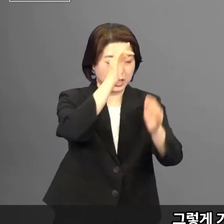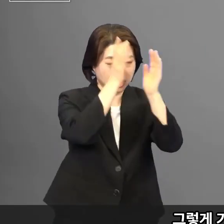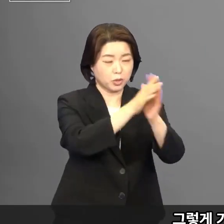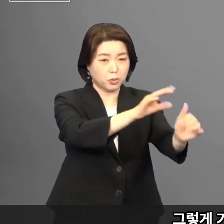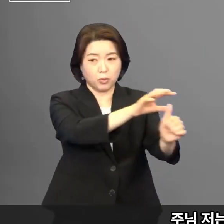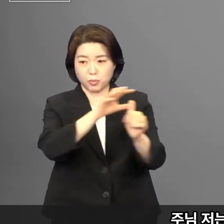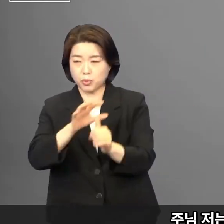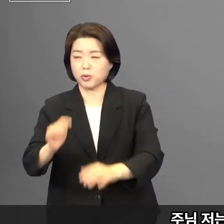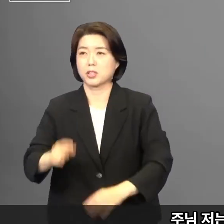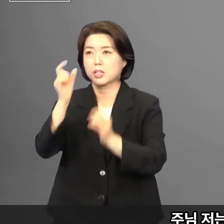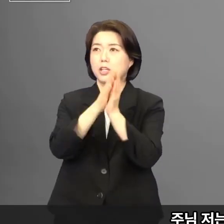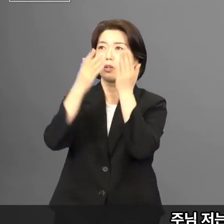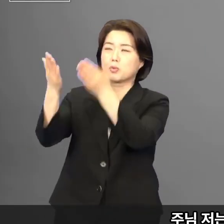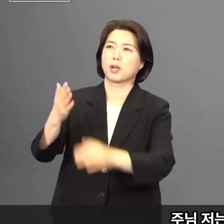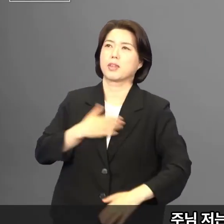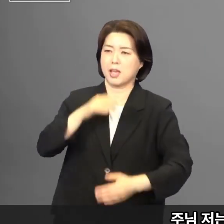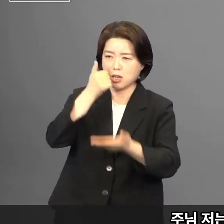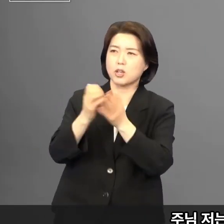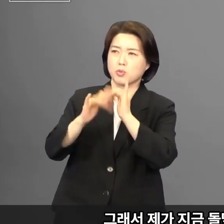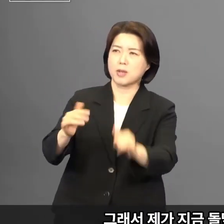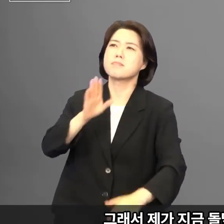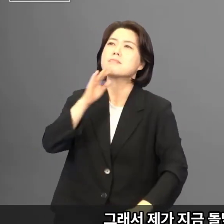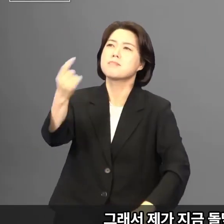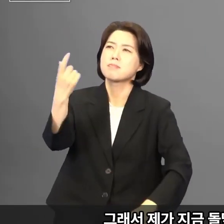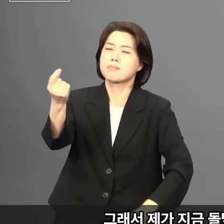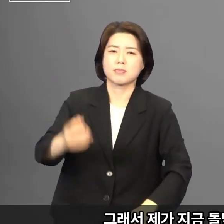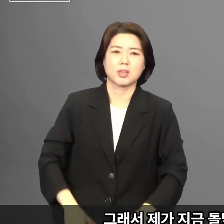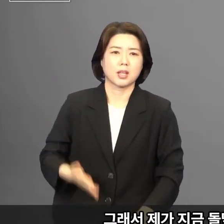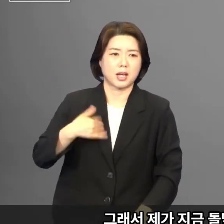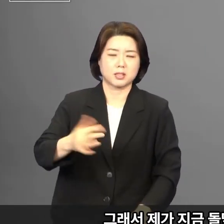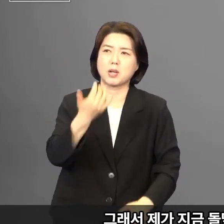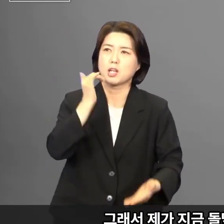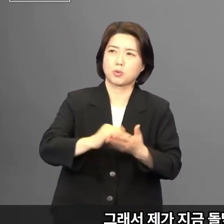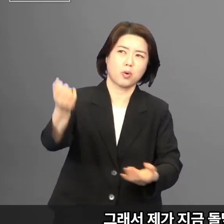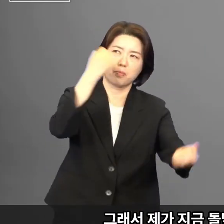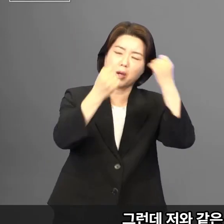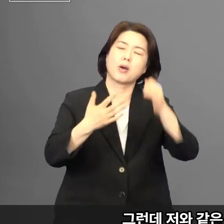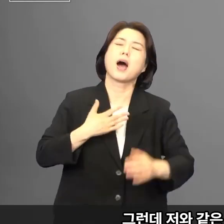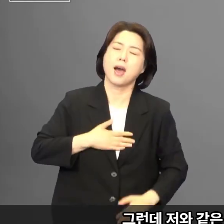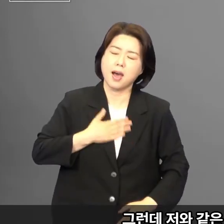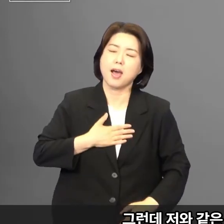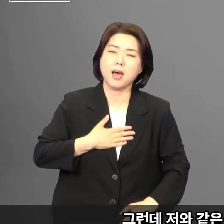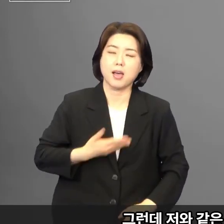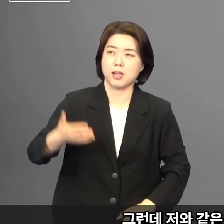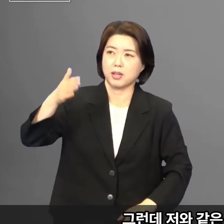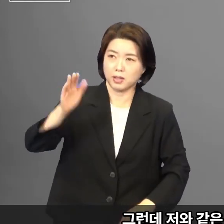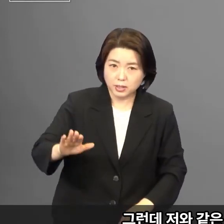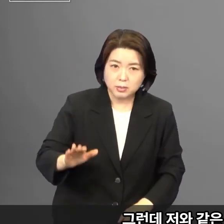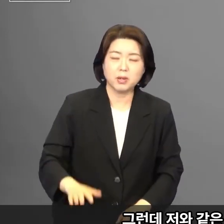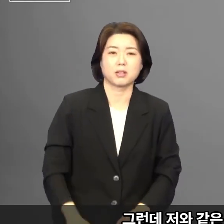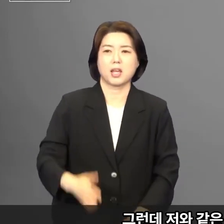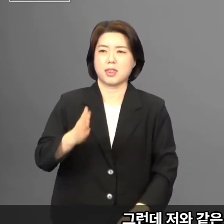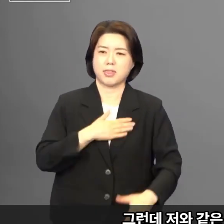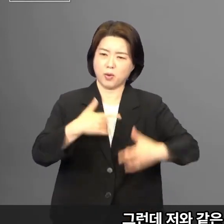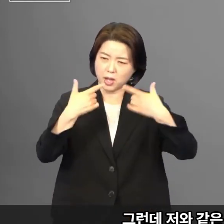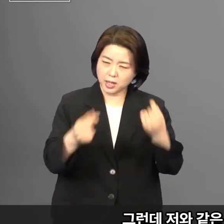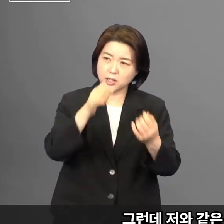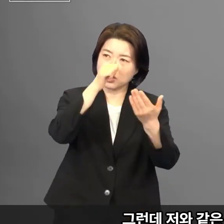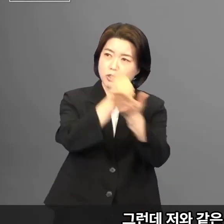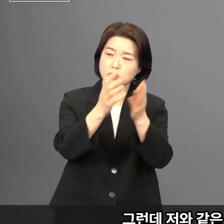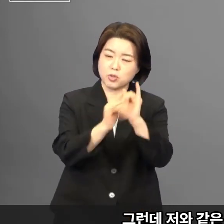그렇게 기도하는 겁니다. 주님, 저는 죄인 맞습니다. 그래서 제가 지금 돌 맞는 거 저도 알고 있습니다. 그런데 저와 같은